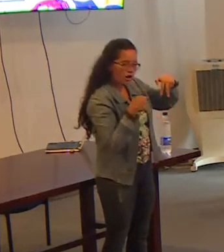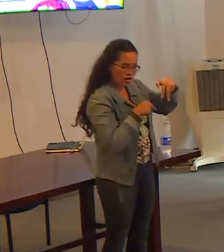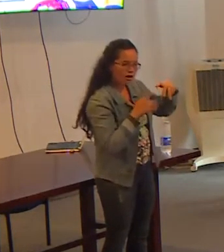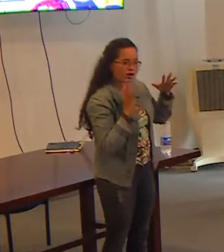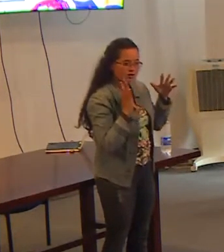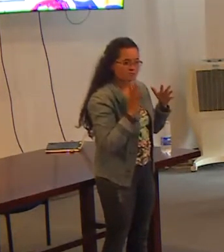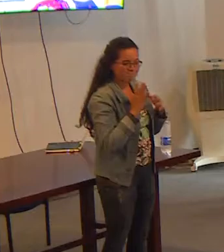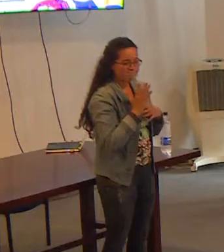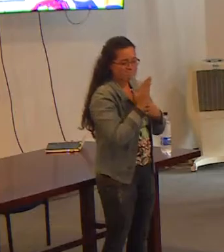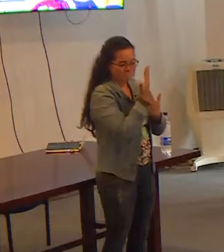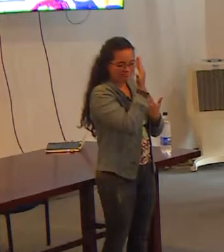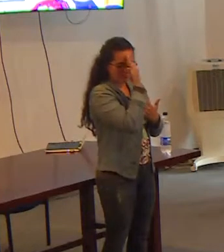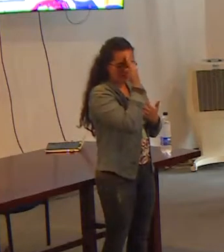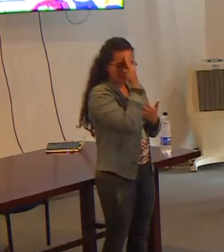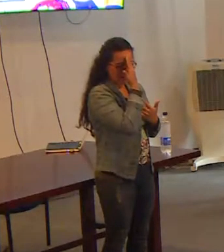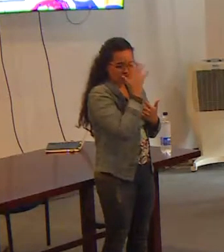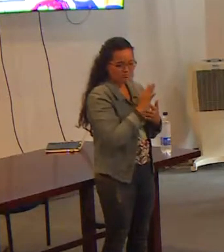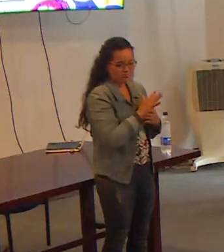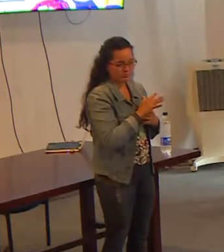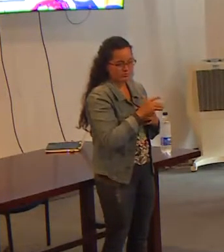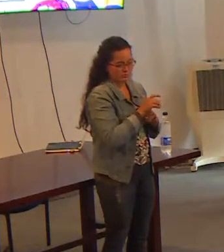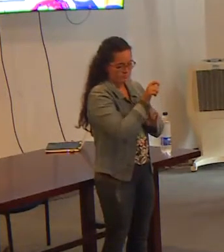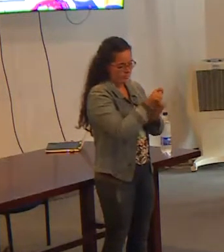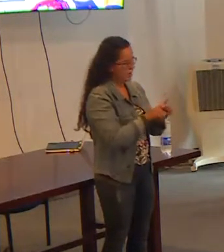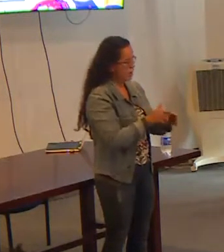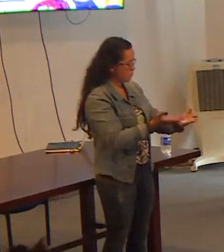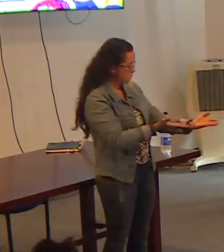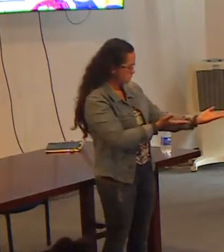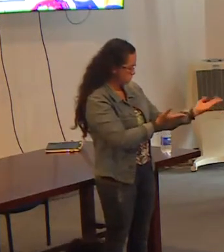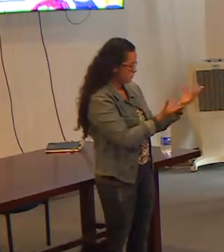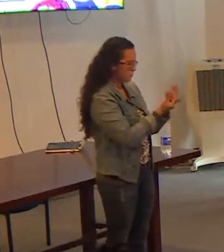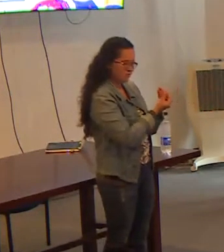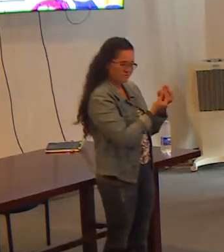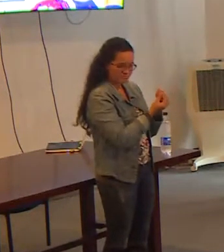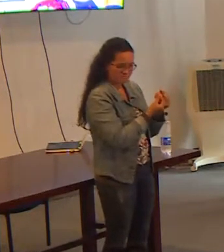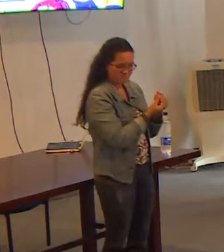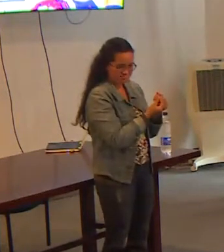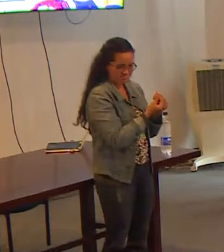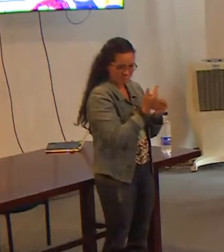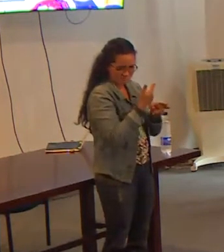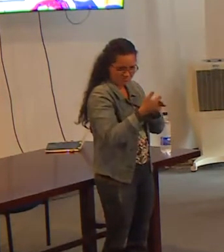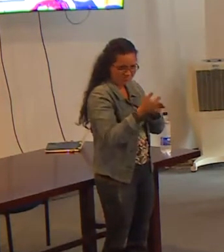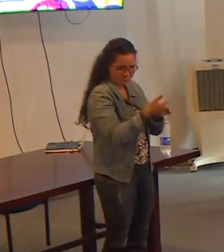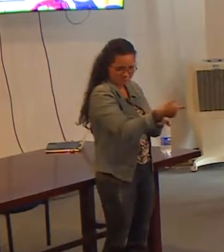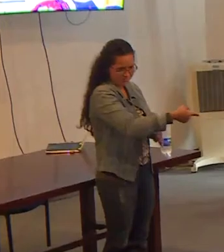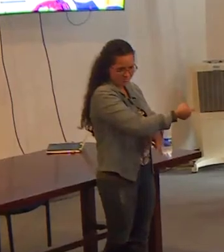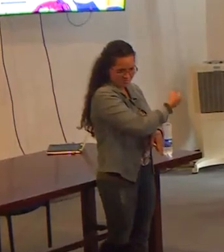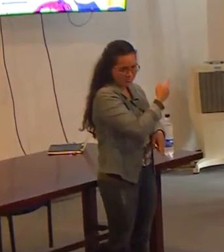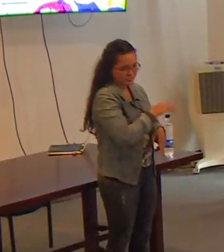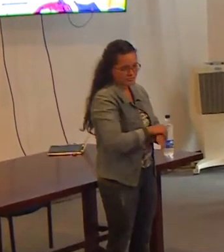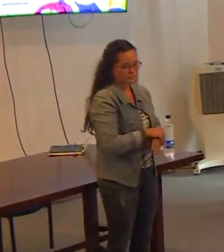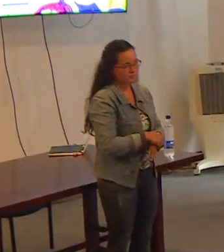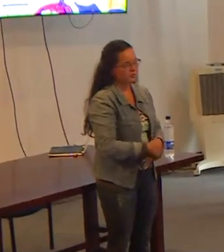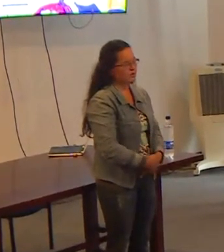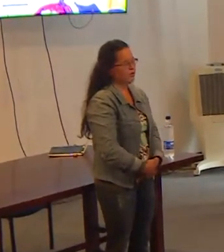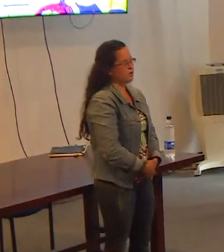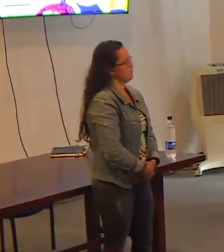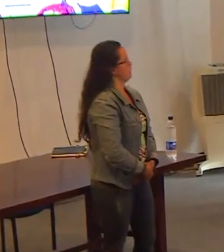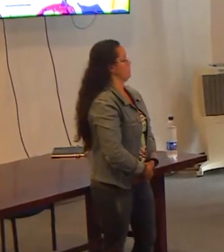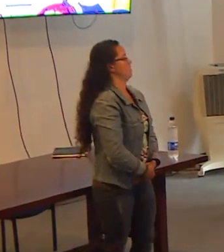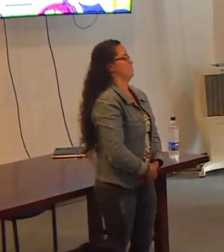ser sujetos. Entonces los dejo con Néstor, Camilo Briceño, Julie Caterín Domínguez, María Alejandra Mazuera, Diana